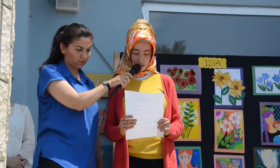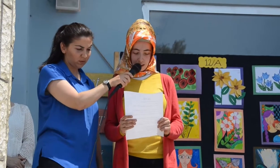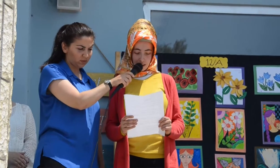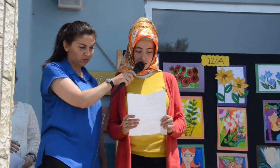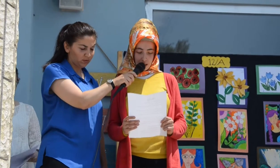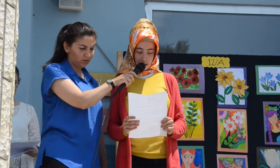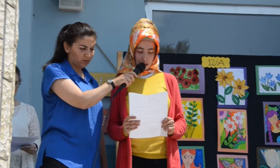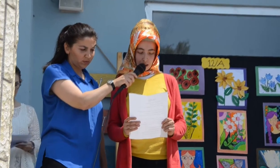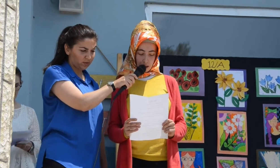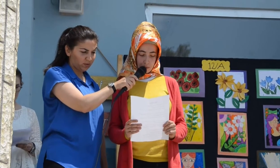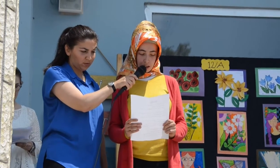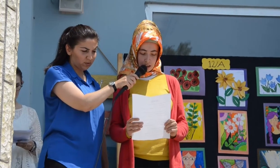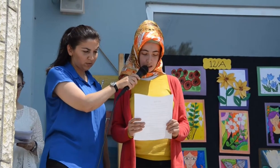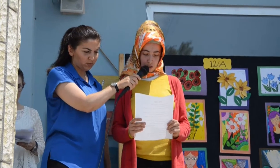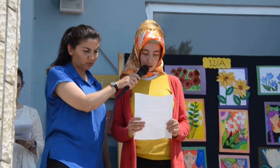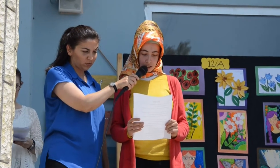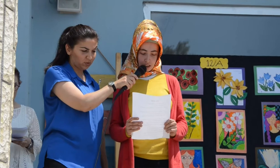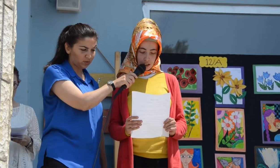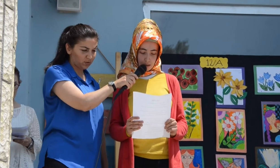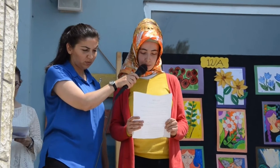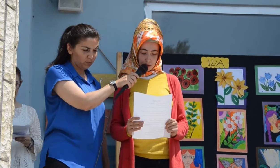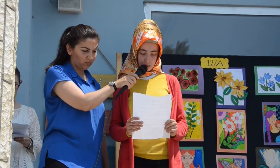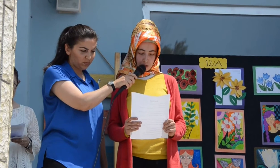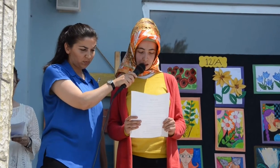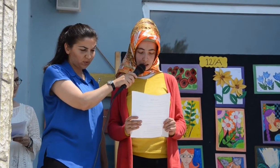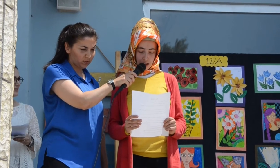Şeyvan, aparacak küçük işler, büyük işler